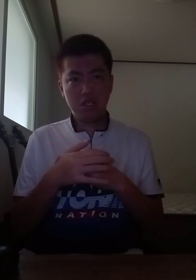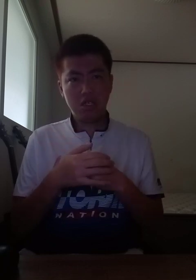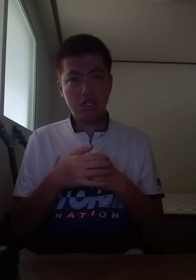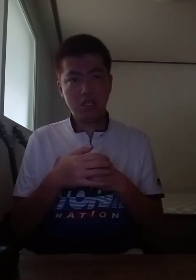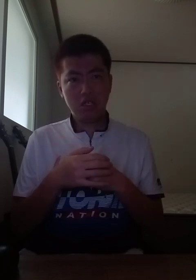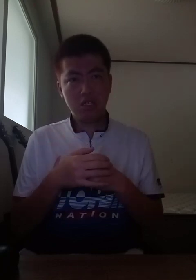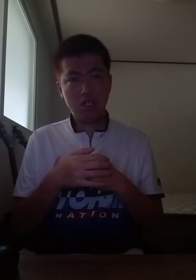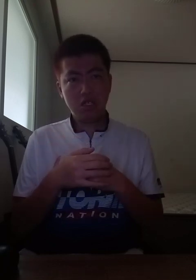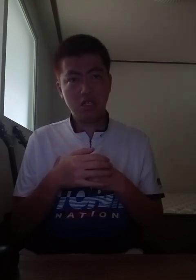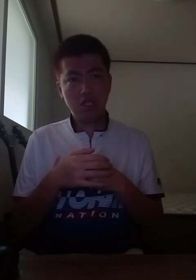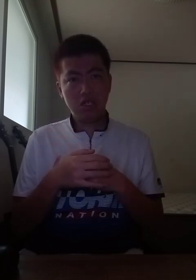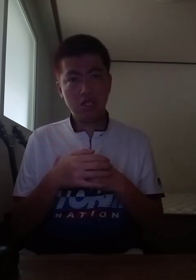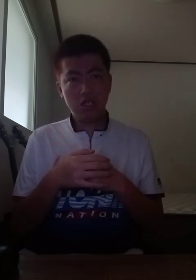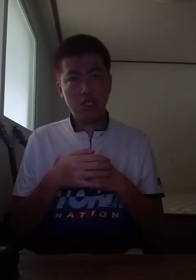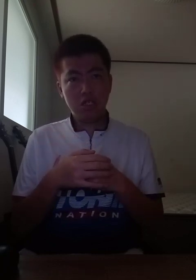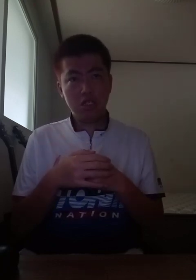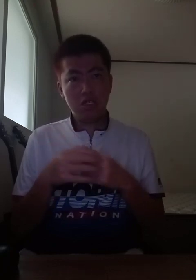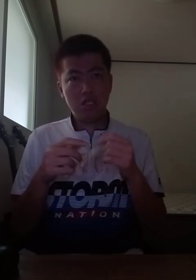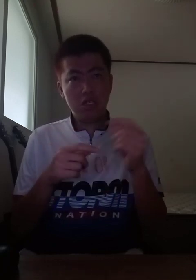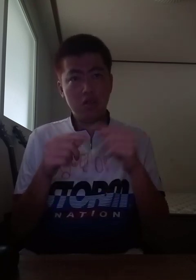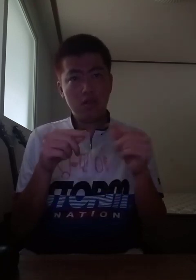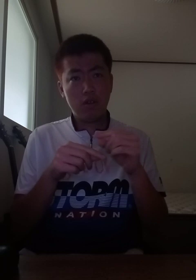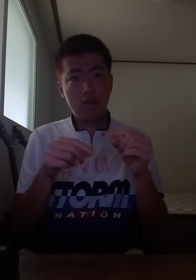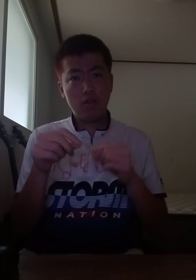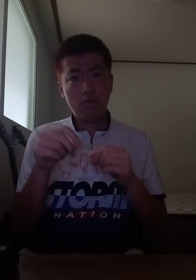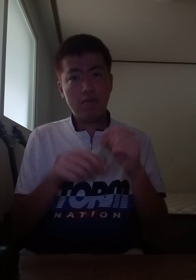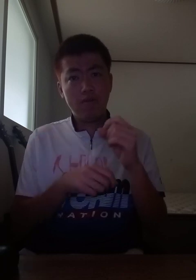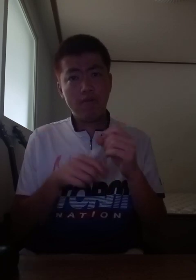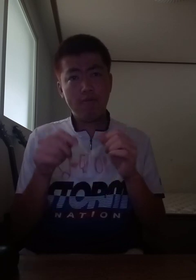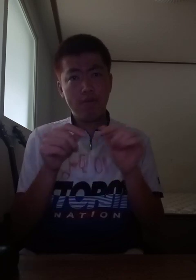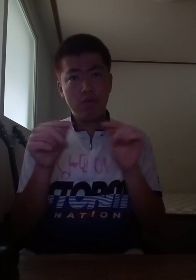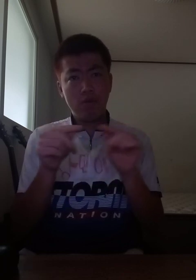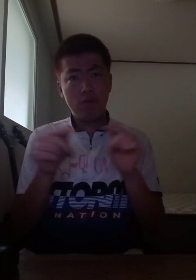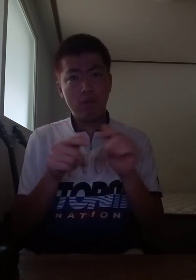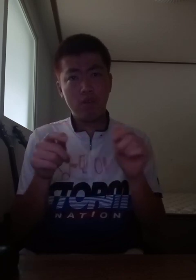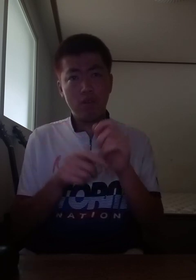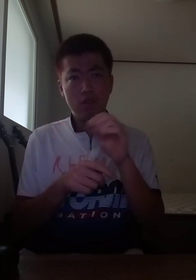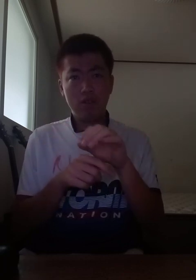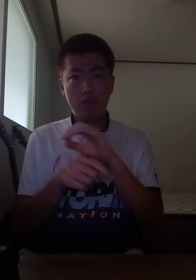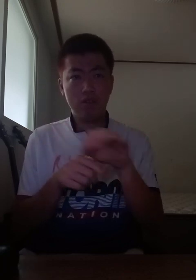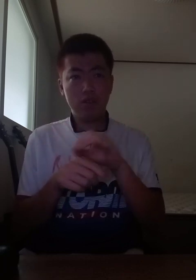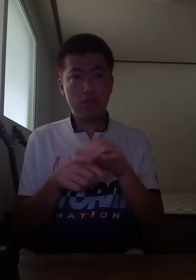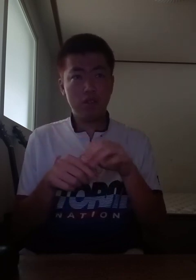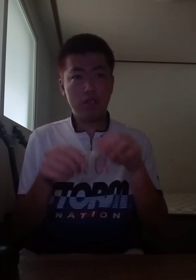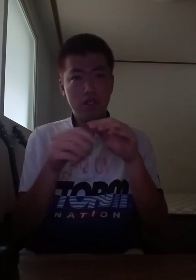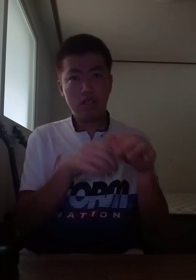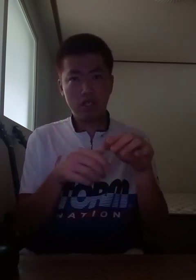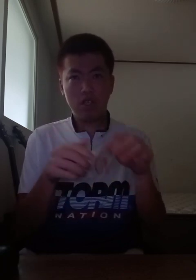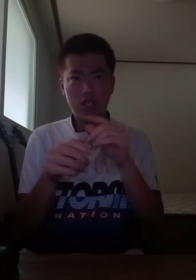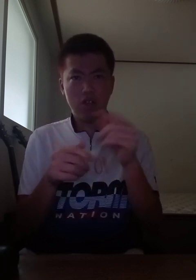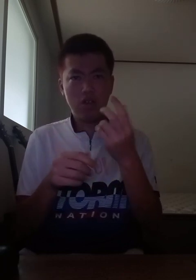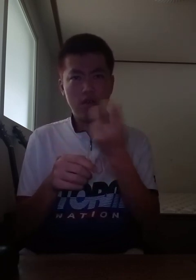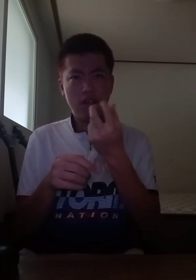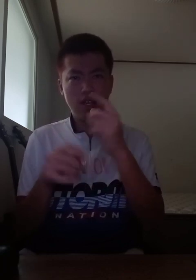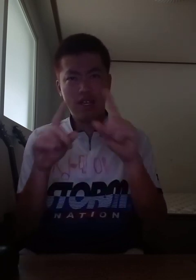보니 아이들이 이 난간을 밟고 이 철조망이 없는 곳으로 이동해서 넘어야 하는 더 위험한 상황이 발생하고